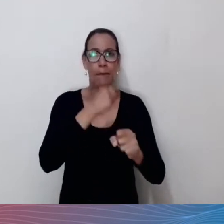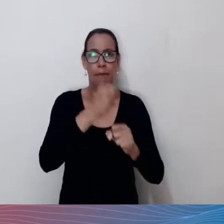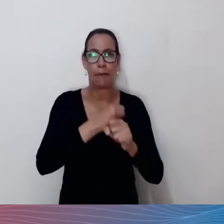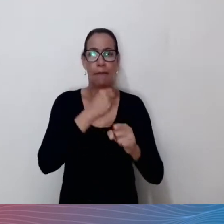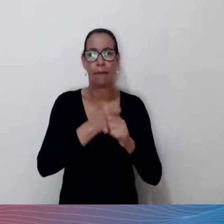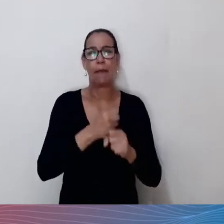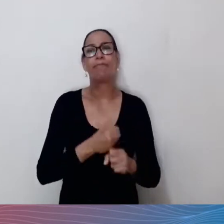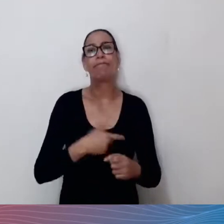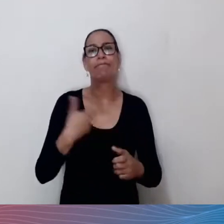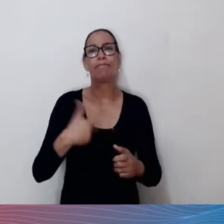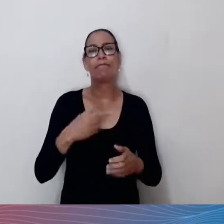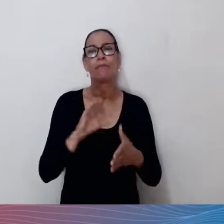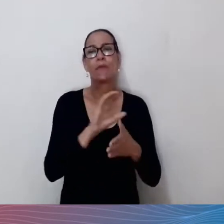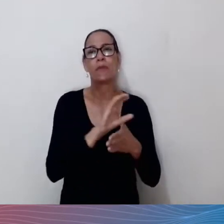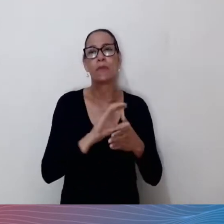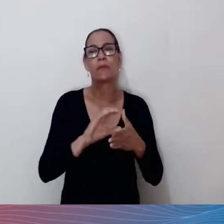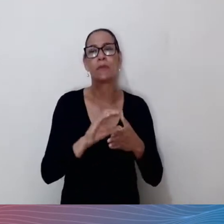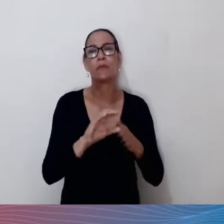8.